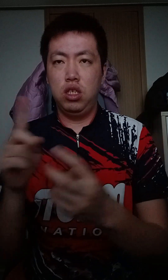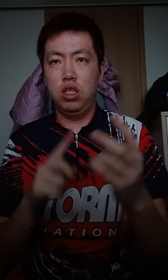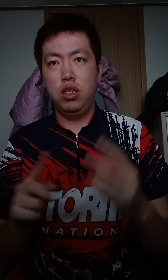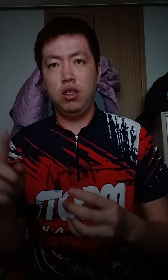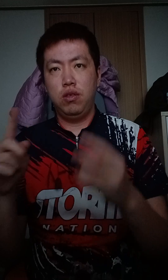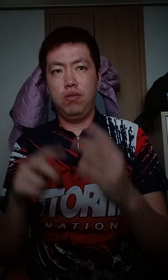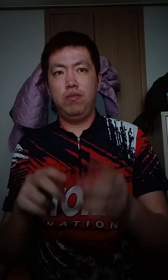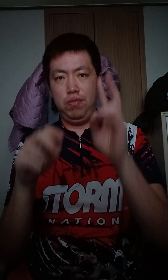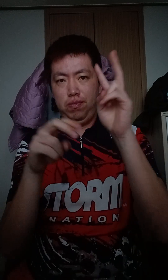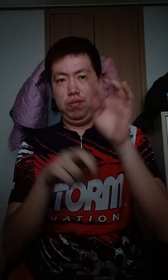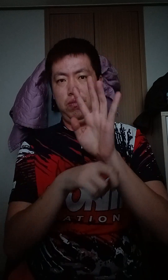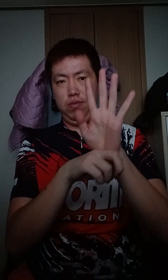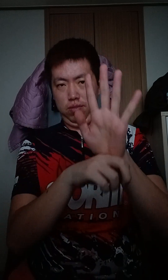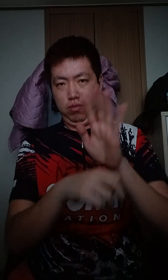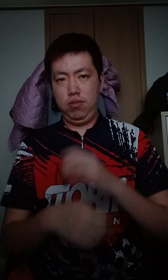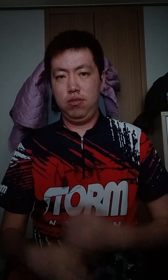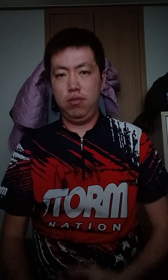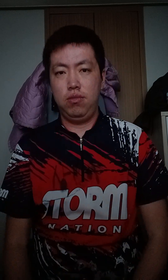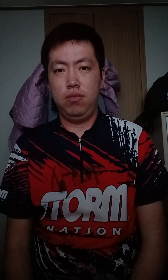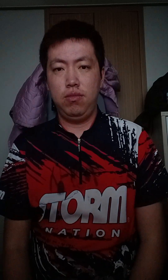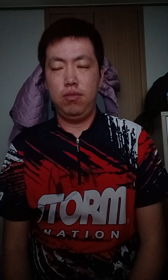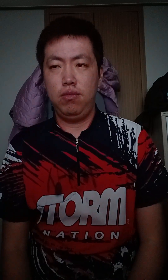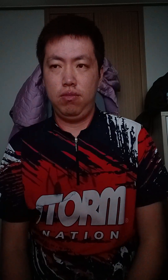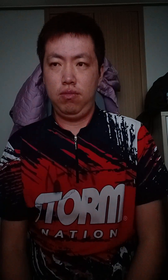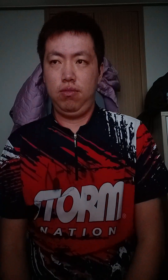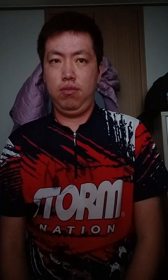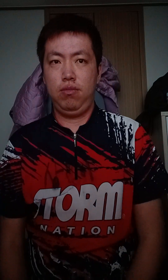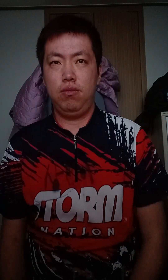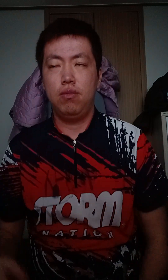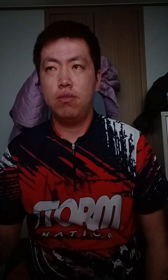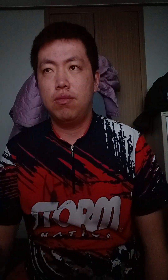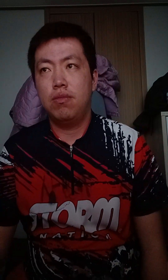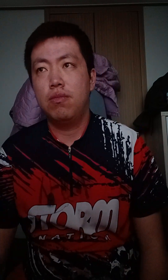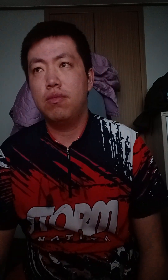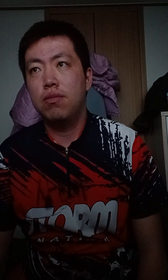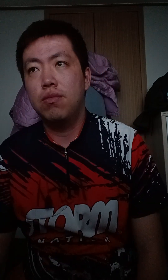개선하겠다고 밝혔습니다. SBS 강민호입니다.